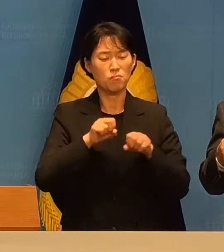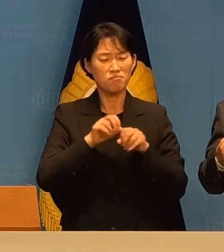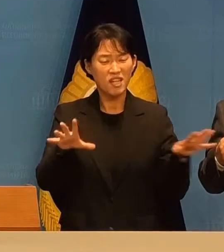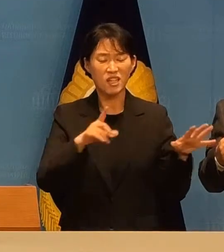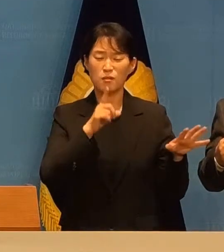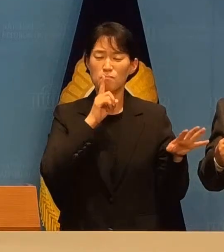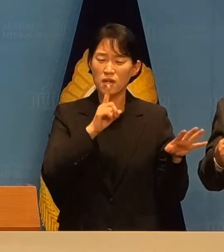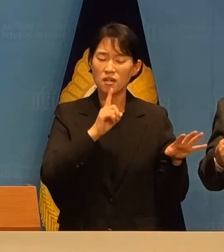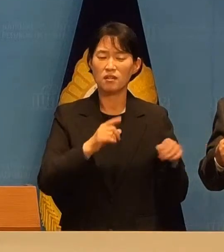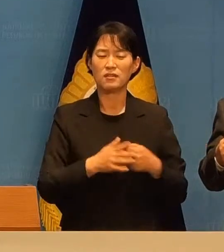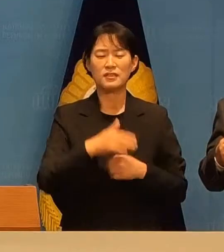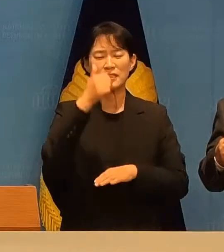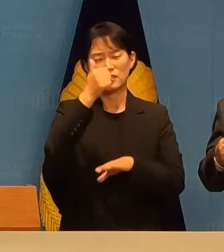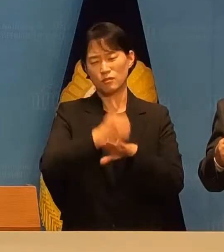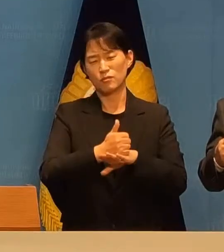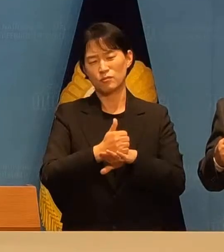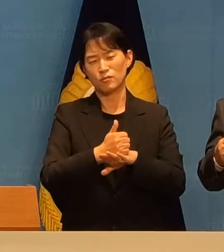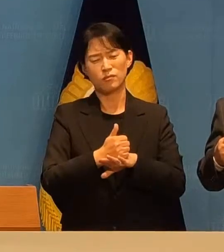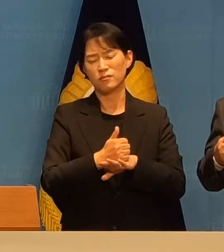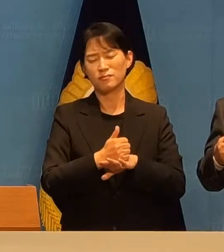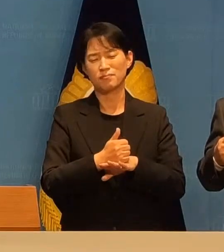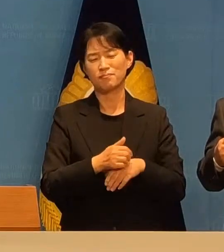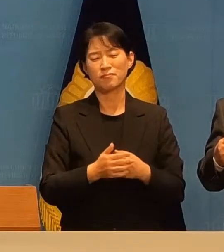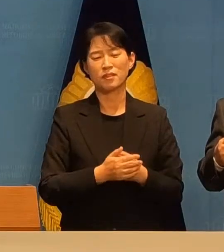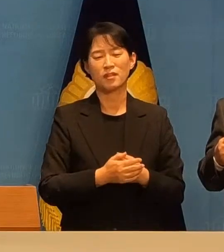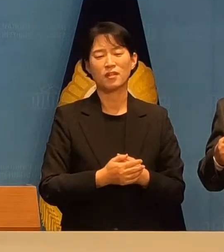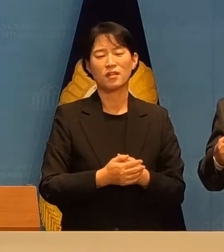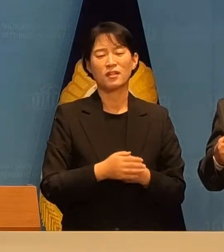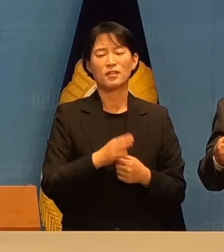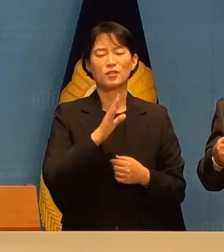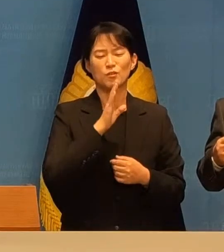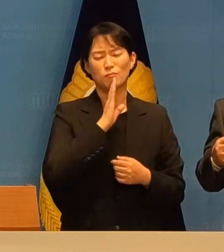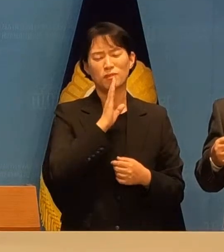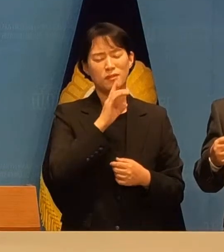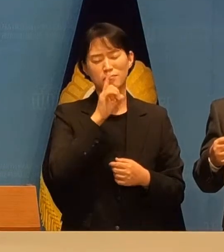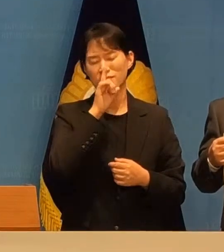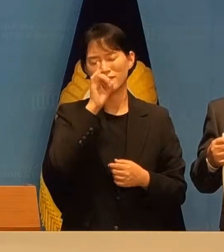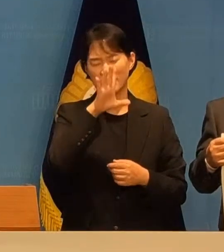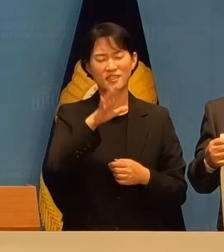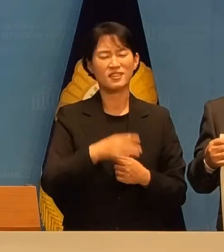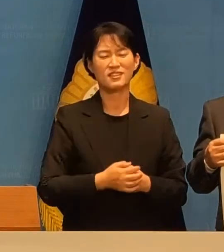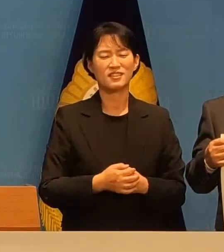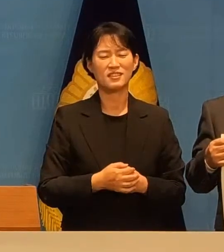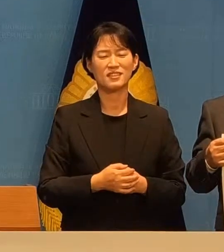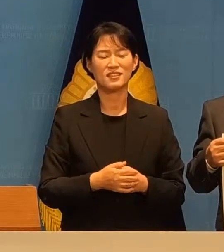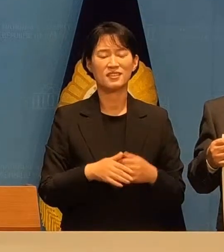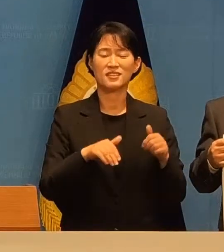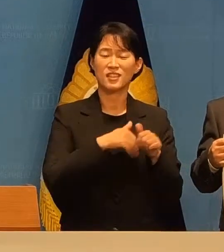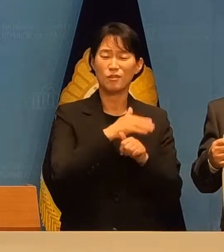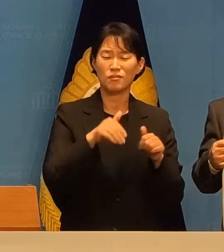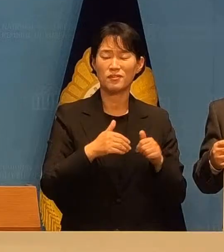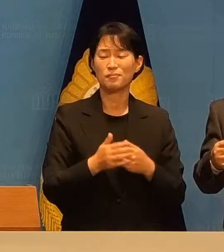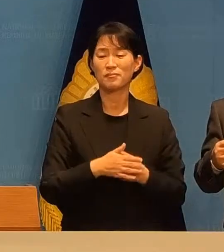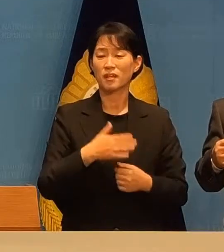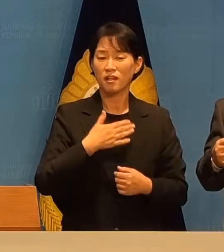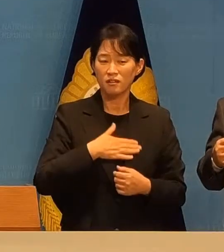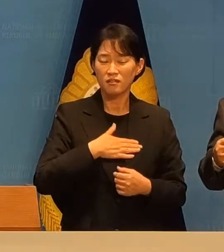말은 결코 오비이락으로 넘길 수 없는 것입니다.